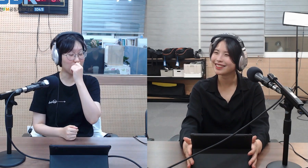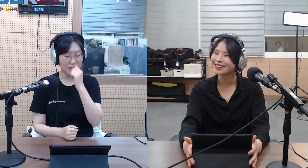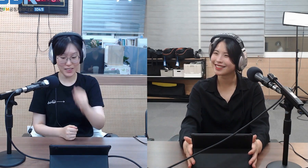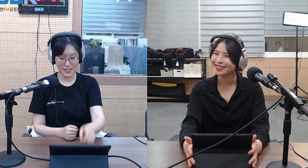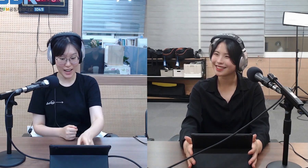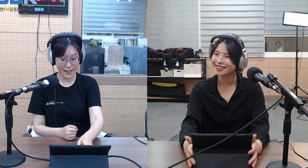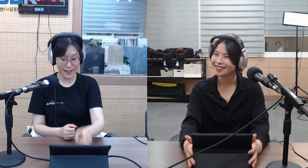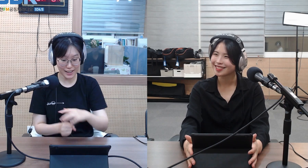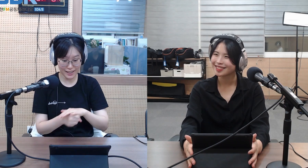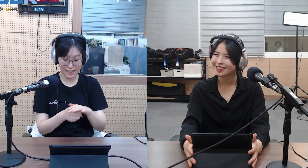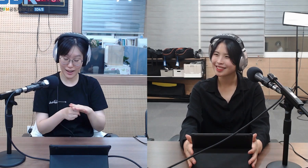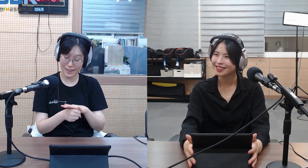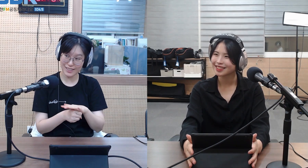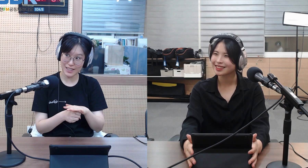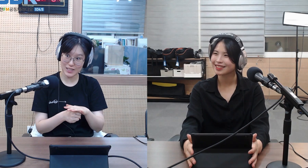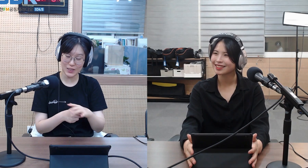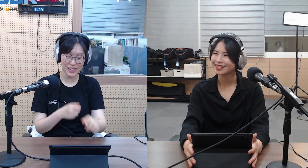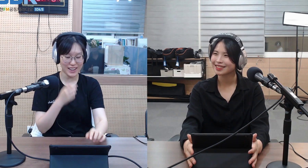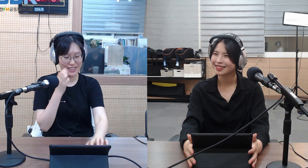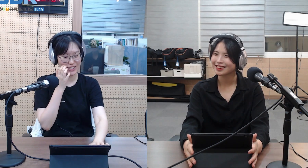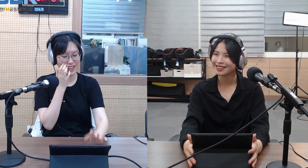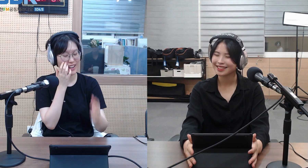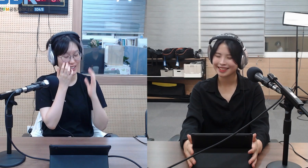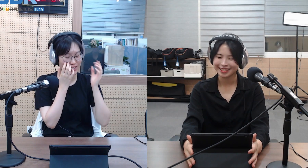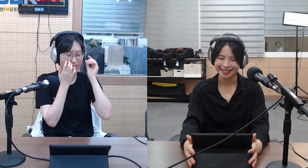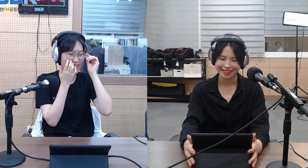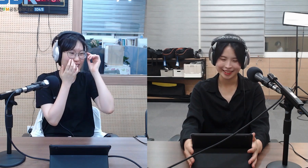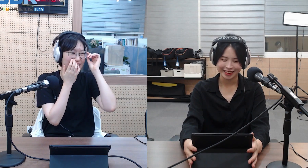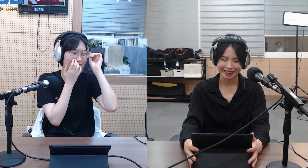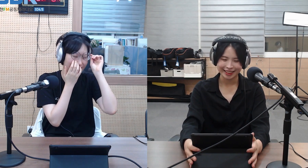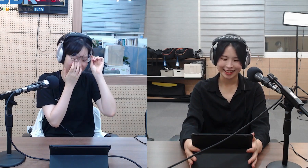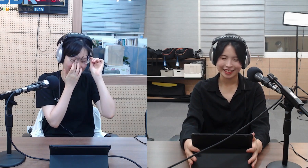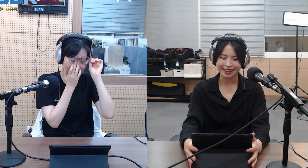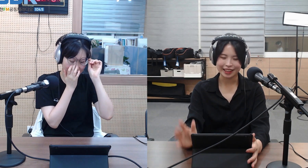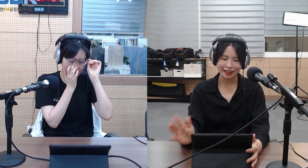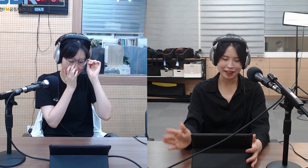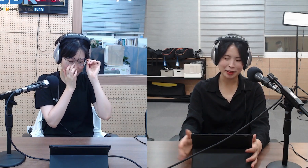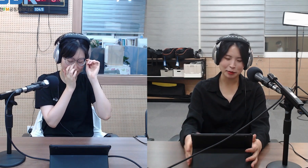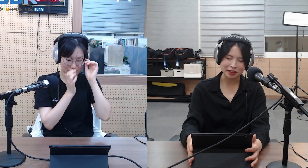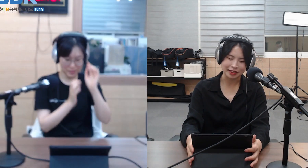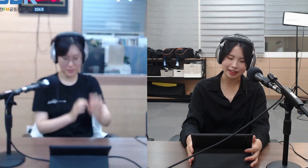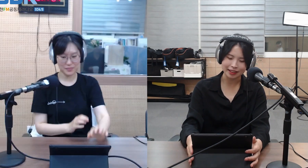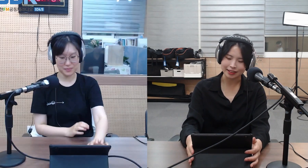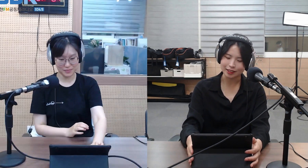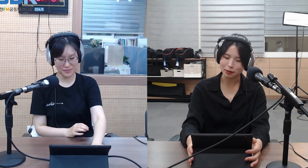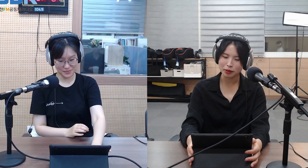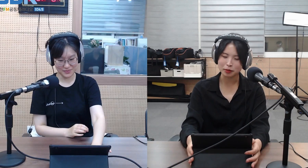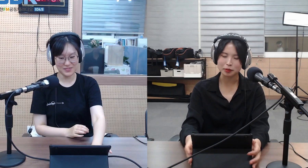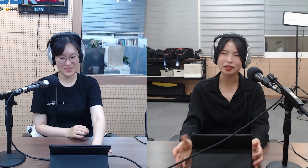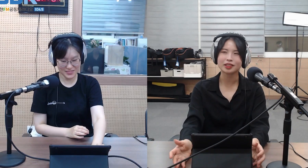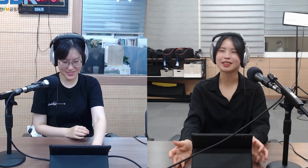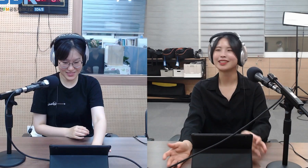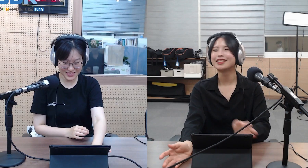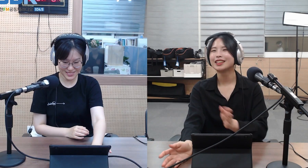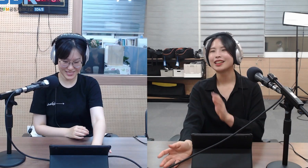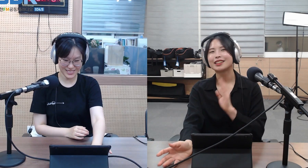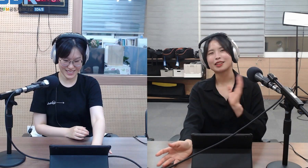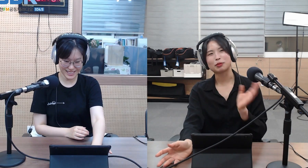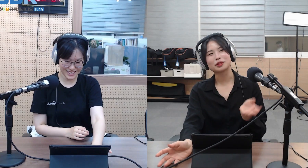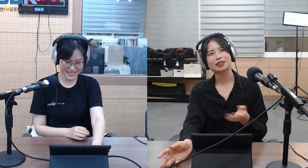놀라요. 사랑을 했었나라는 생각을 순간. 한 달 만에 접해보면 이게 복습이